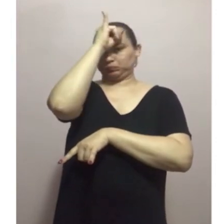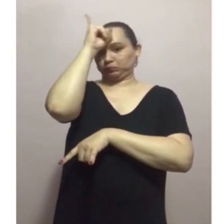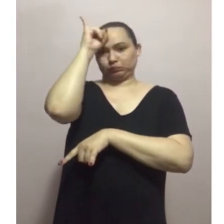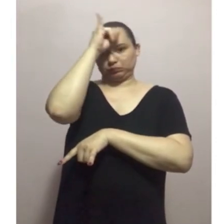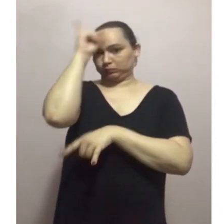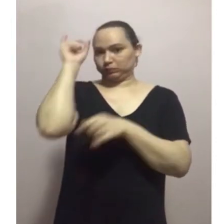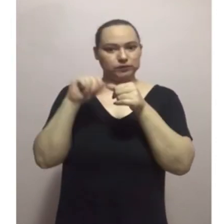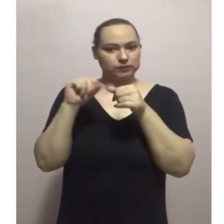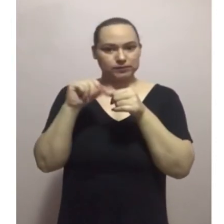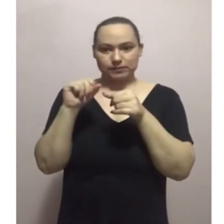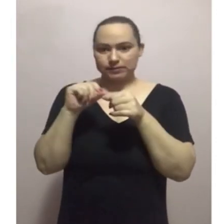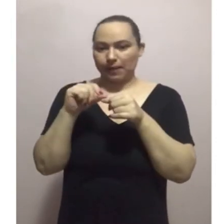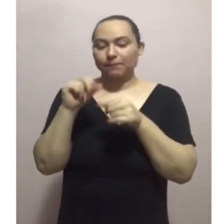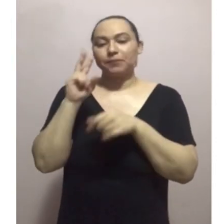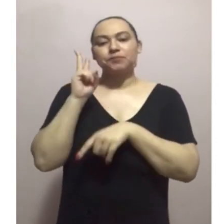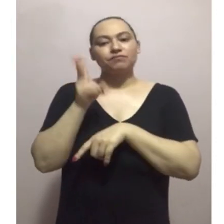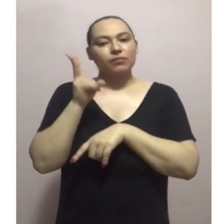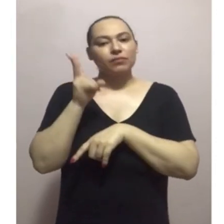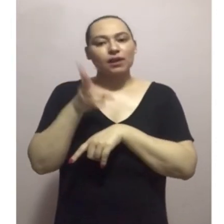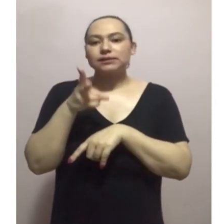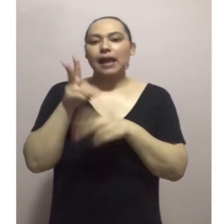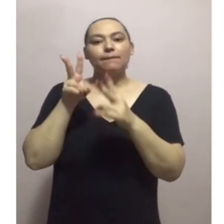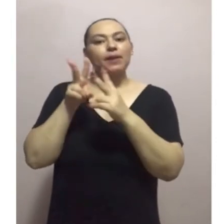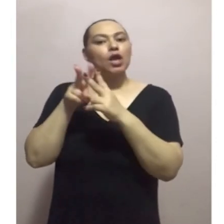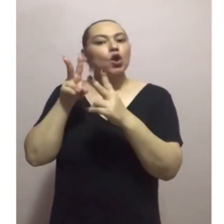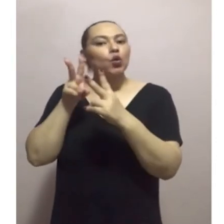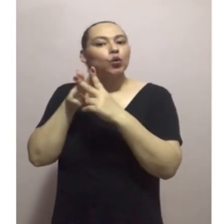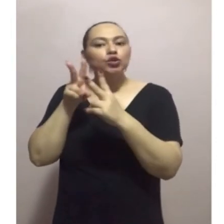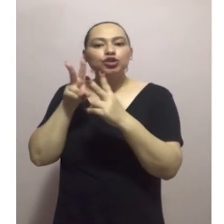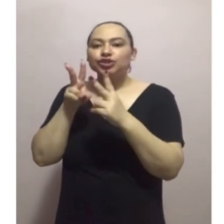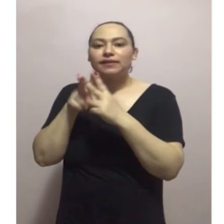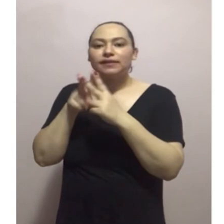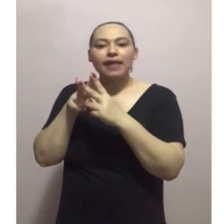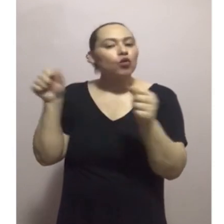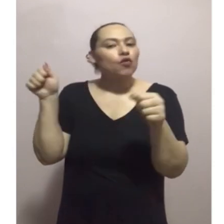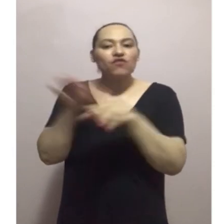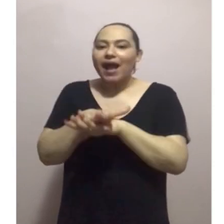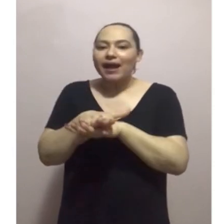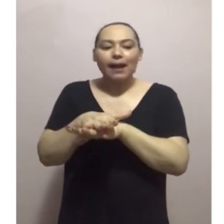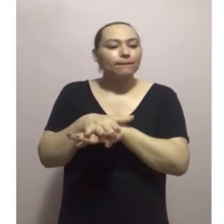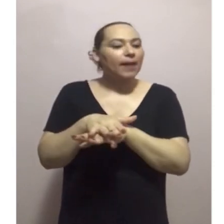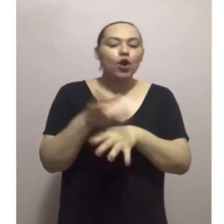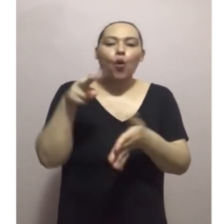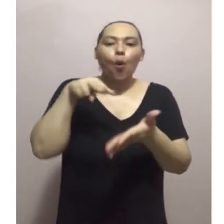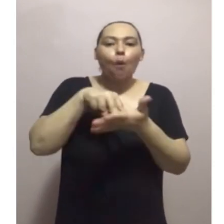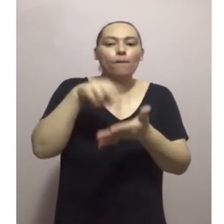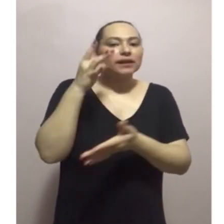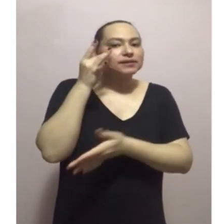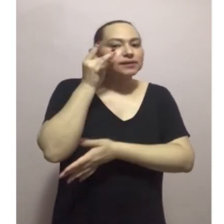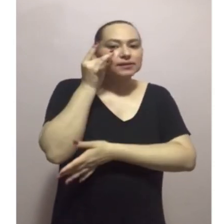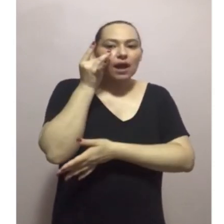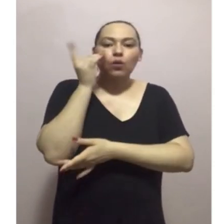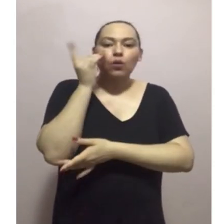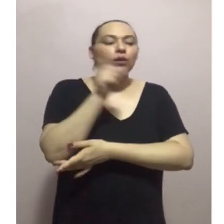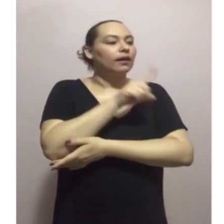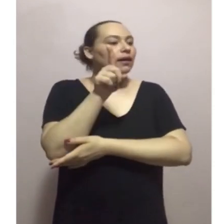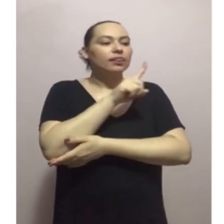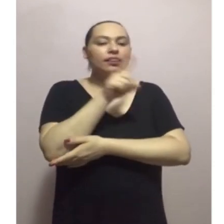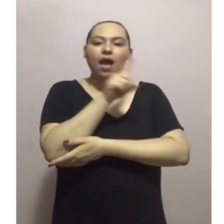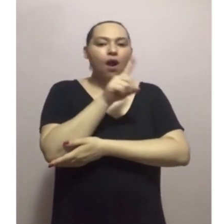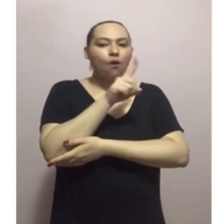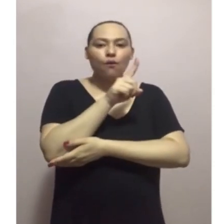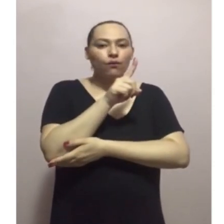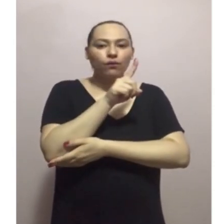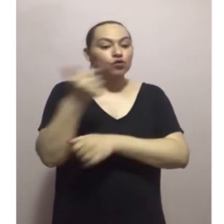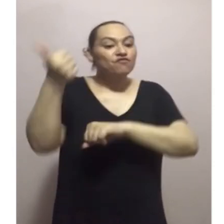analógica. E ele tinha quase um mantra comigo, dizendo assim, o digital não vai acabar com o presencial, ele vai impulsionar, ele vai